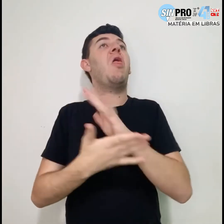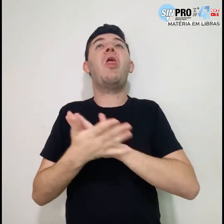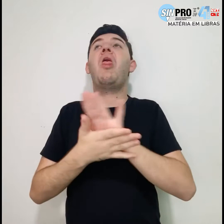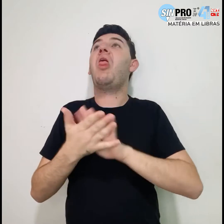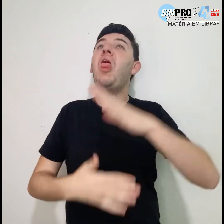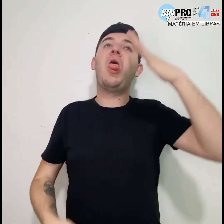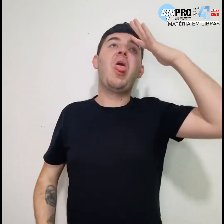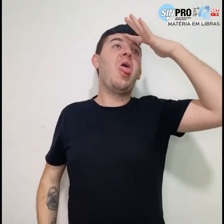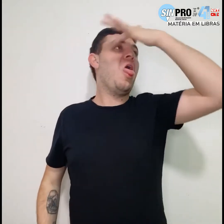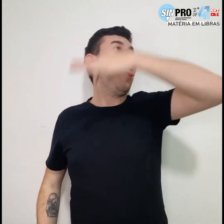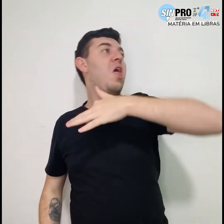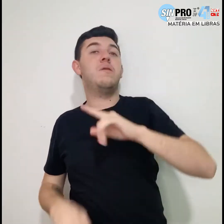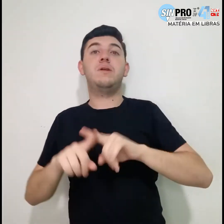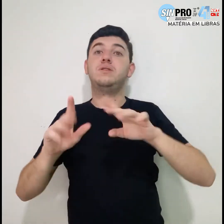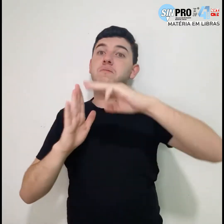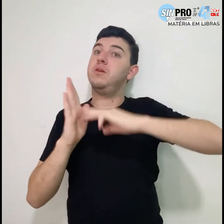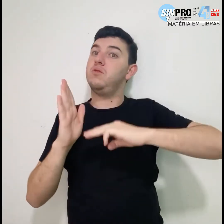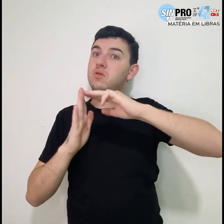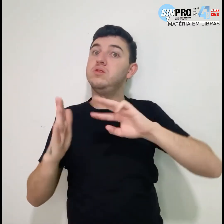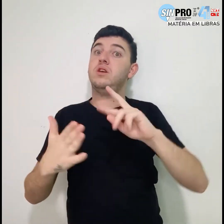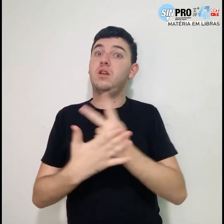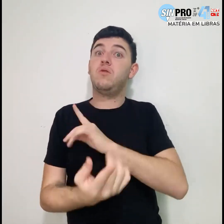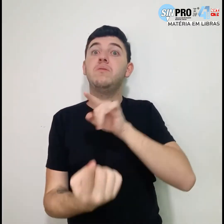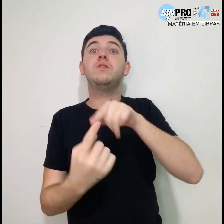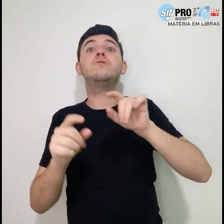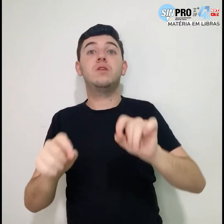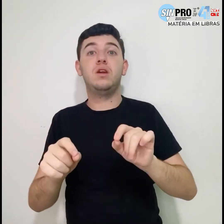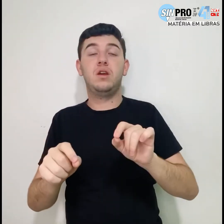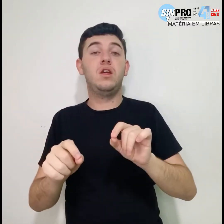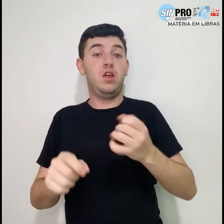Metodologia errada para esconder os números e não investir no combate.